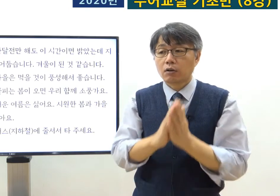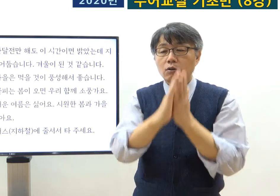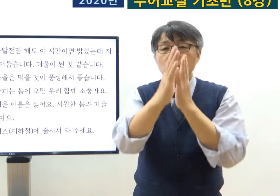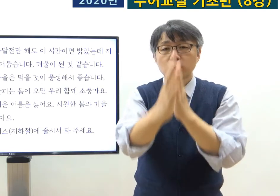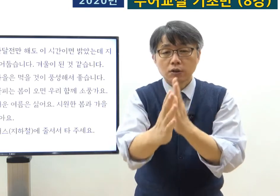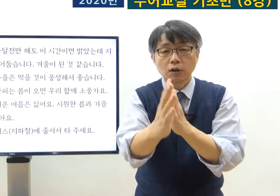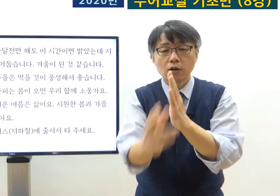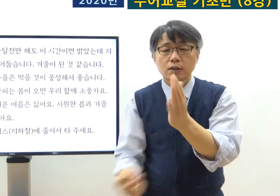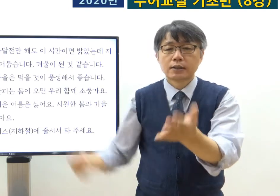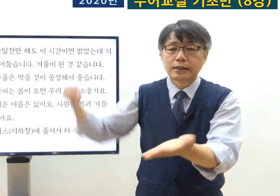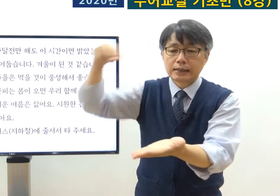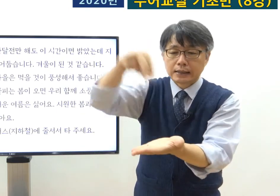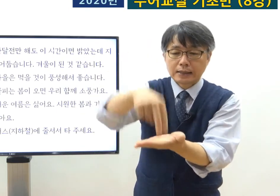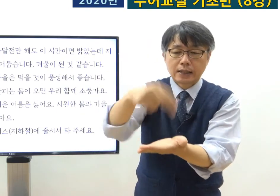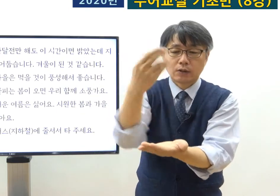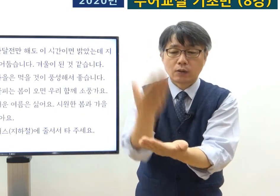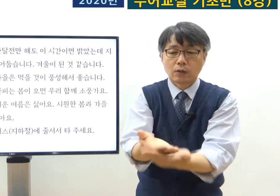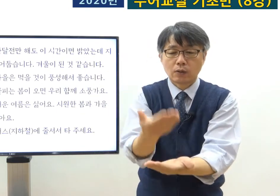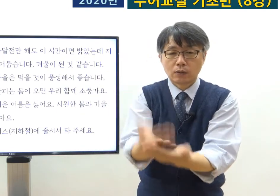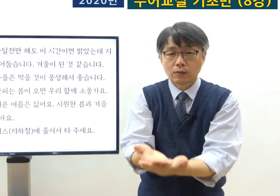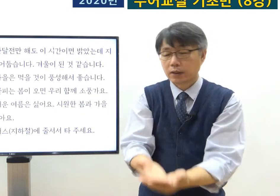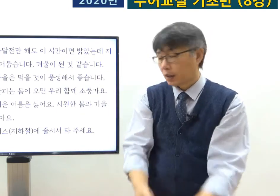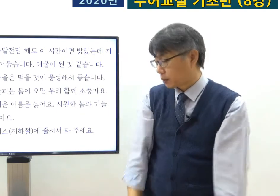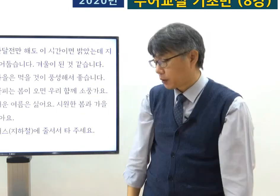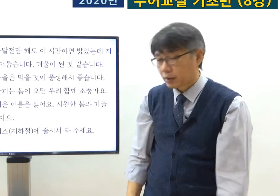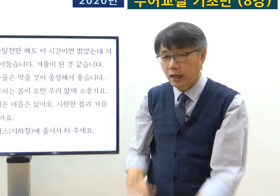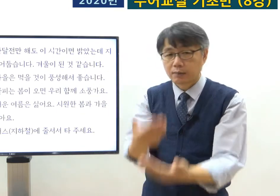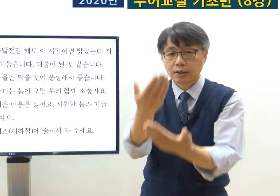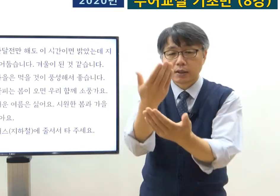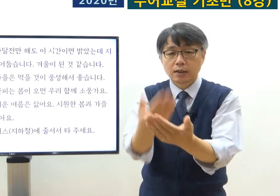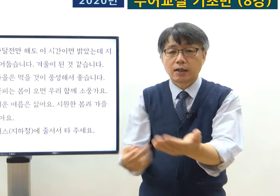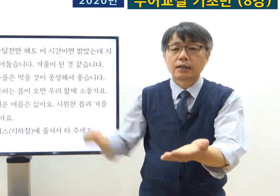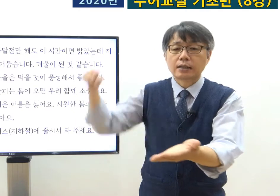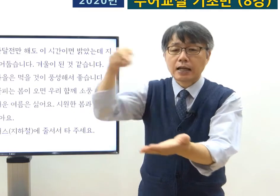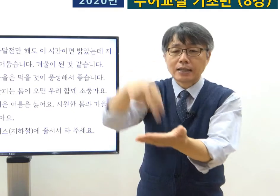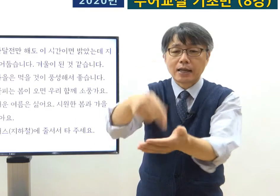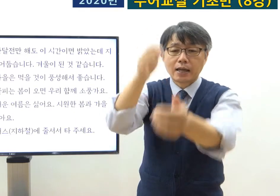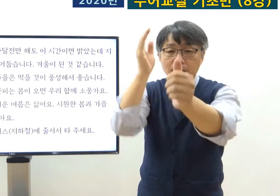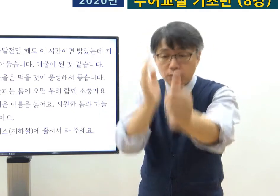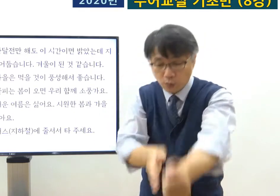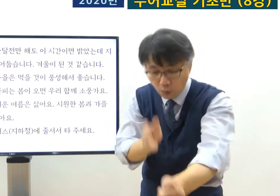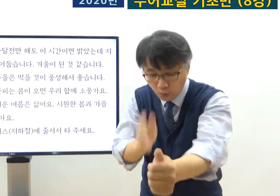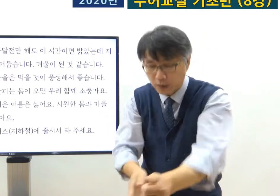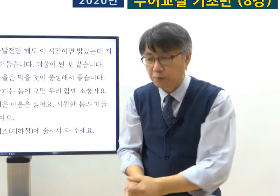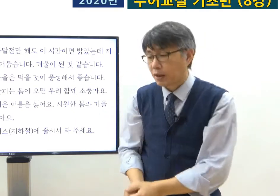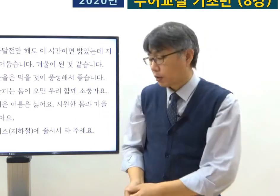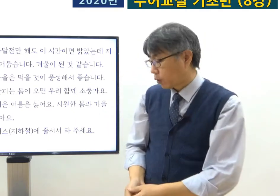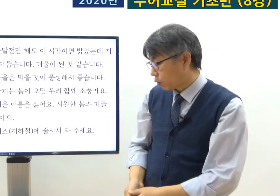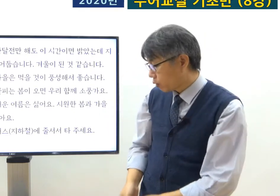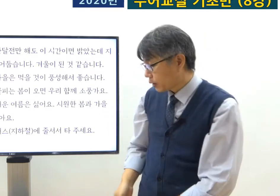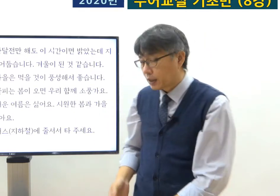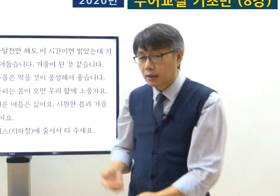줄 서서 타세요. 이렇게 하십니다. 아니면 타세요 이렇게 부탁해도 되고요.